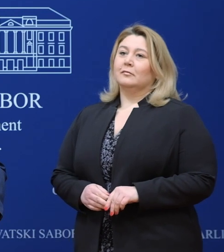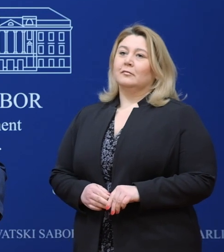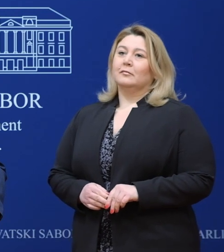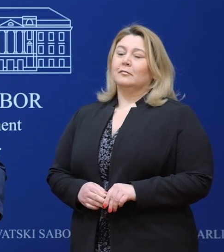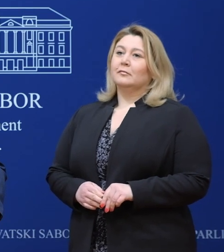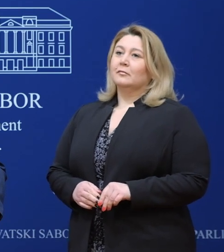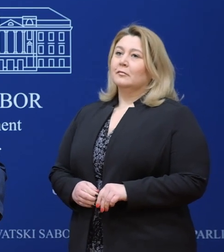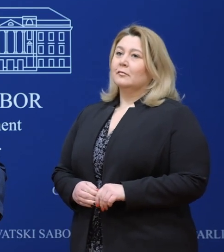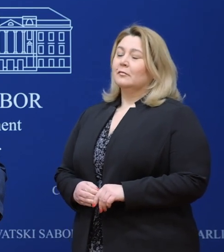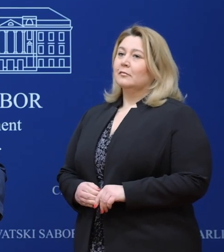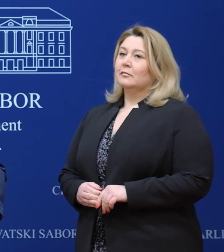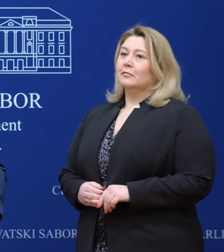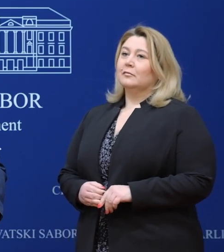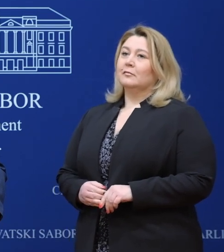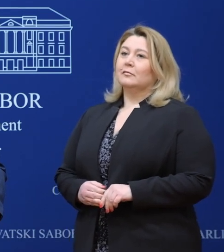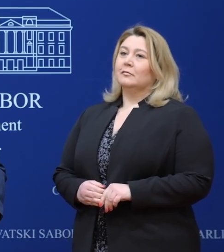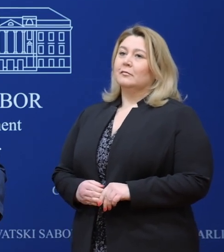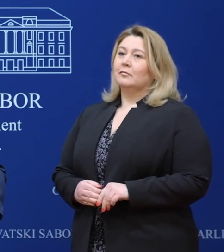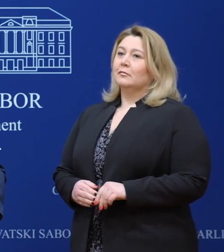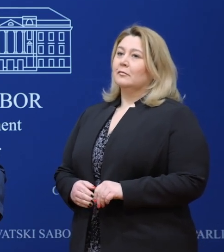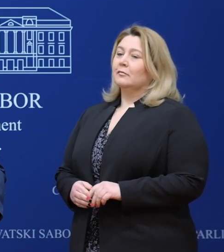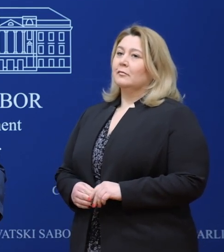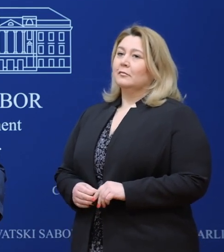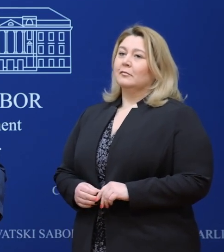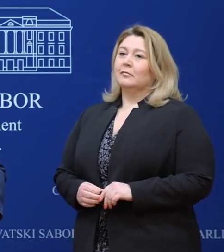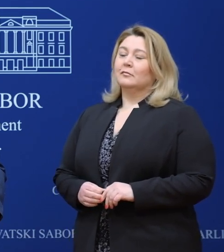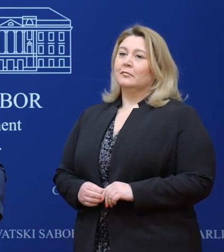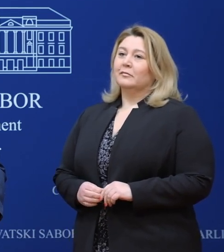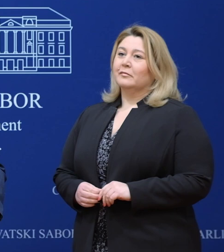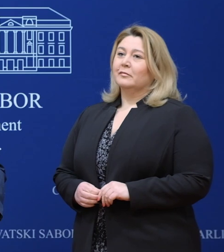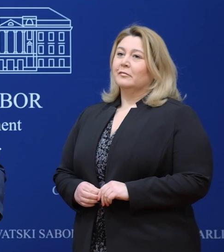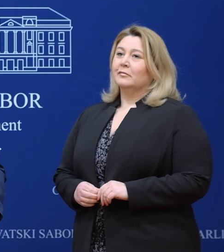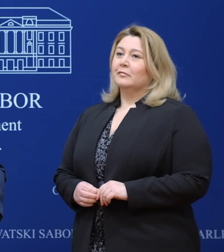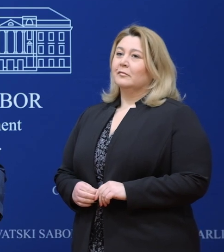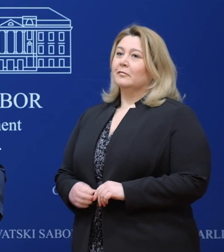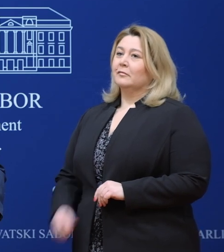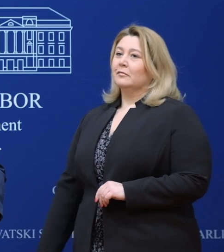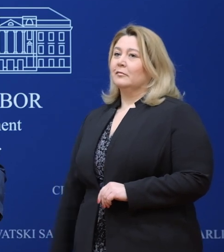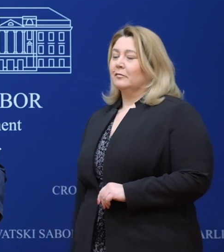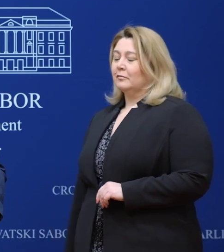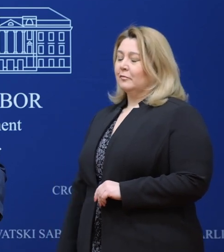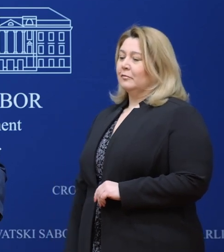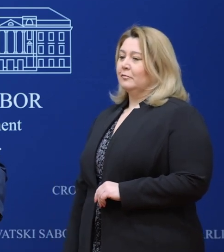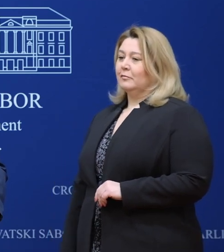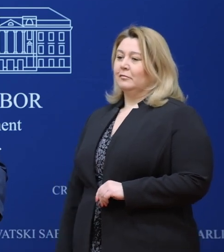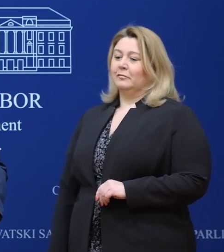premijera. Prije svega, kako je stajalište kluba Socijaldemokrata, hoćete li svi glasovati unisono o tome?